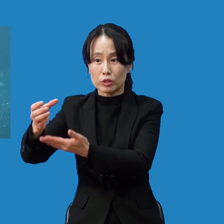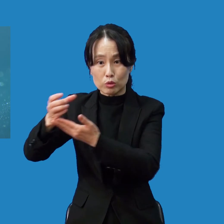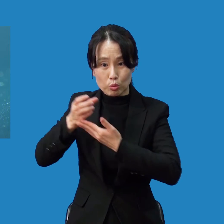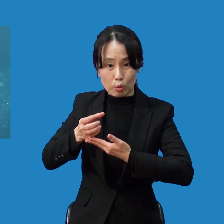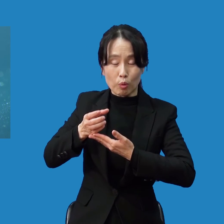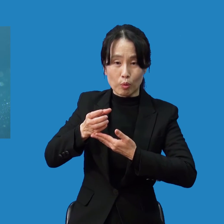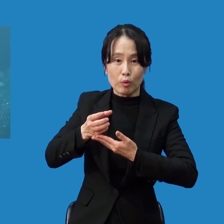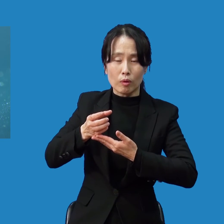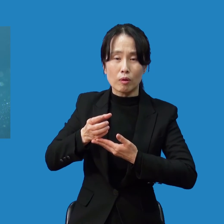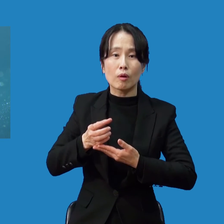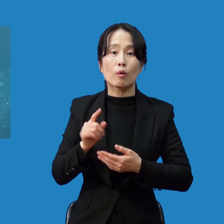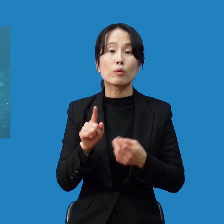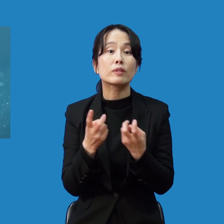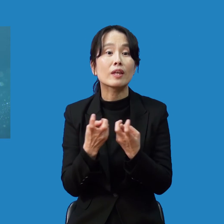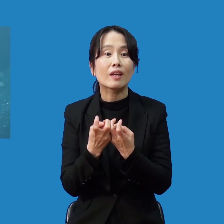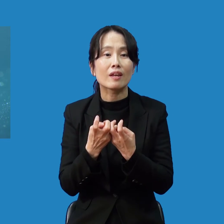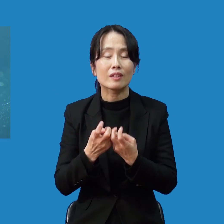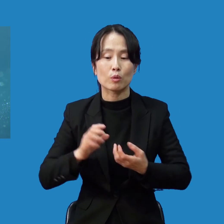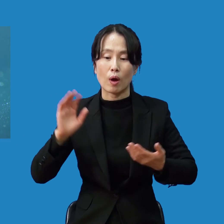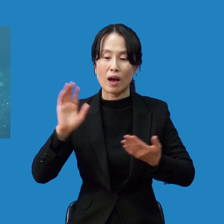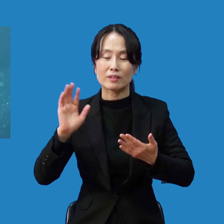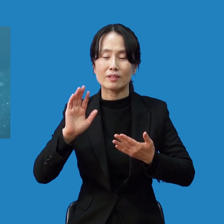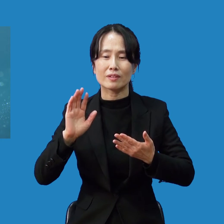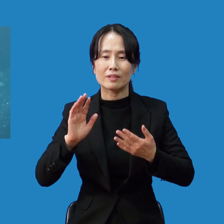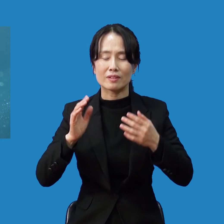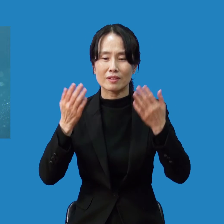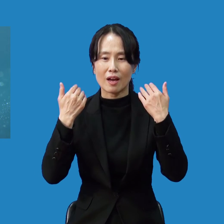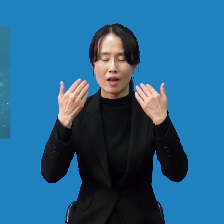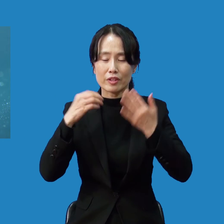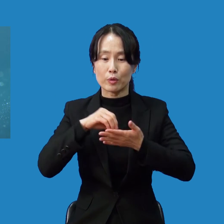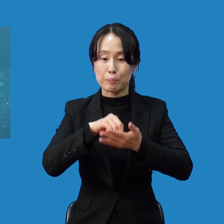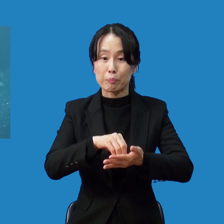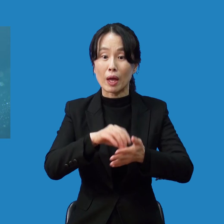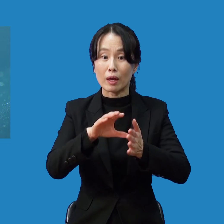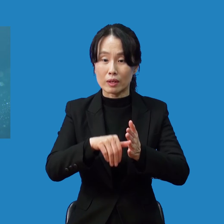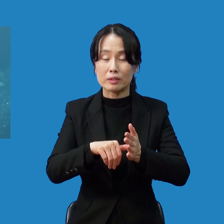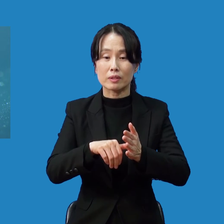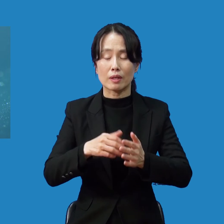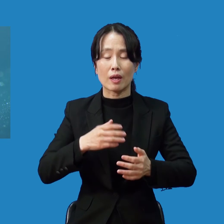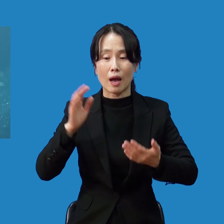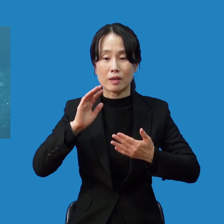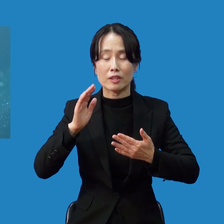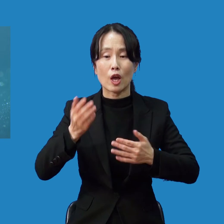선배들이 나를 한 잔 먹이려고 막 이렇게 덤벼들 때 어떻게 해야 됩니까?